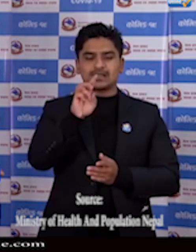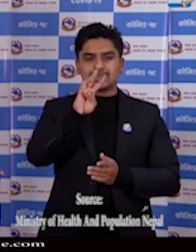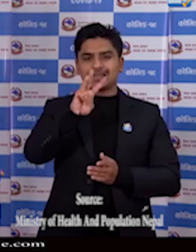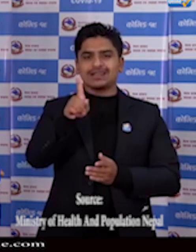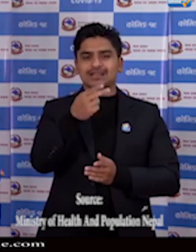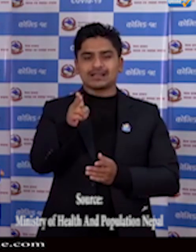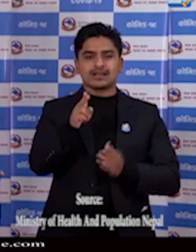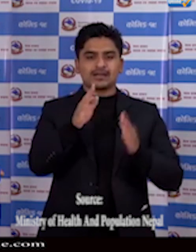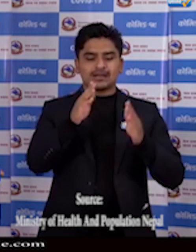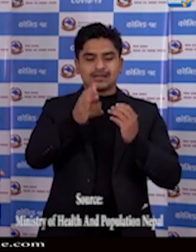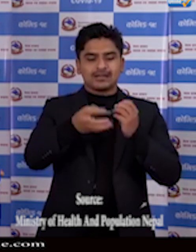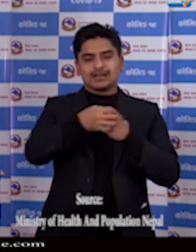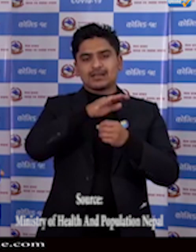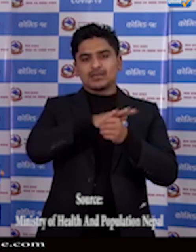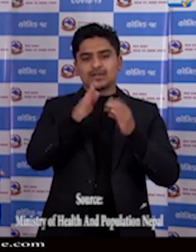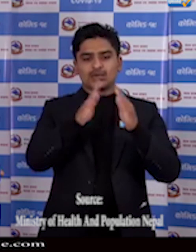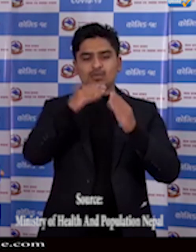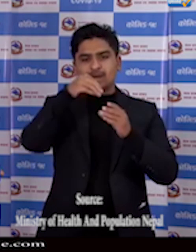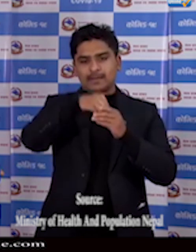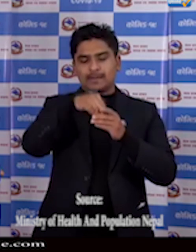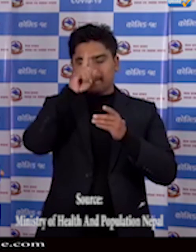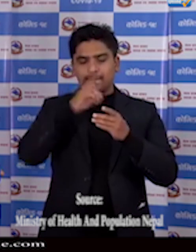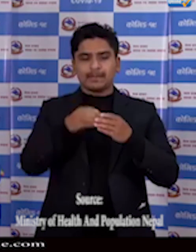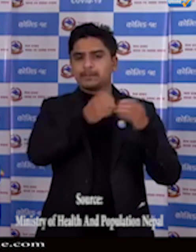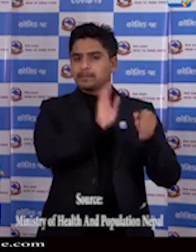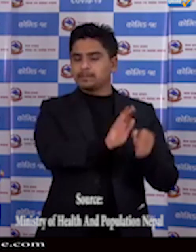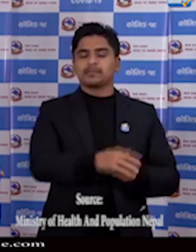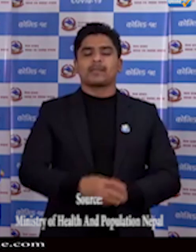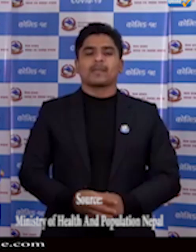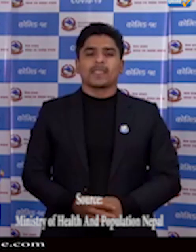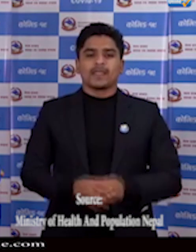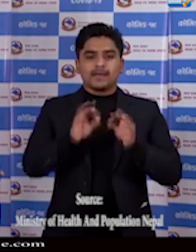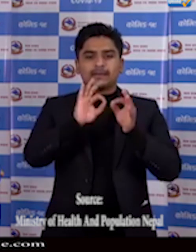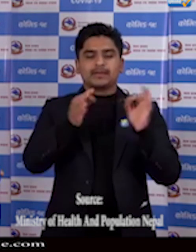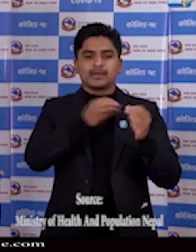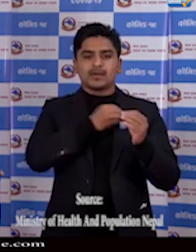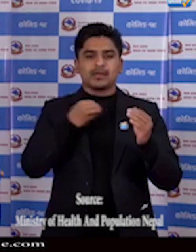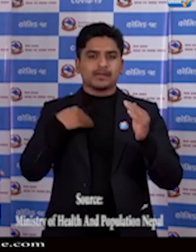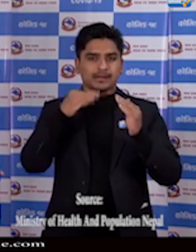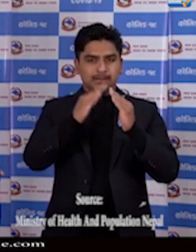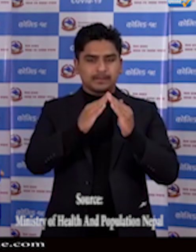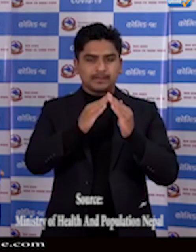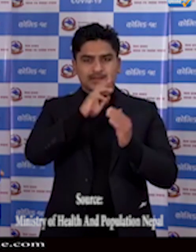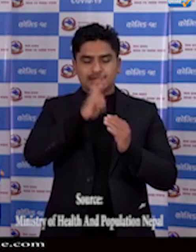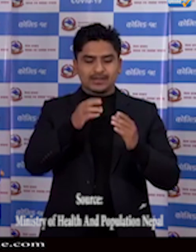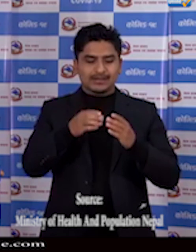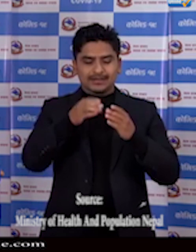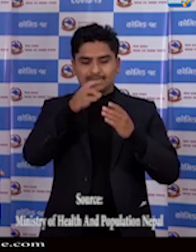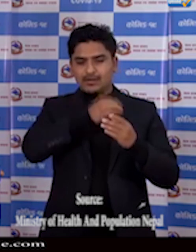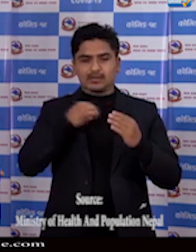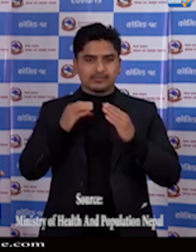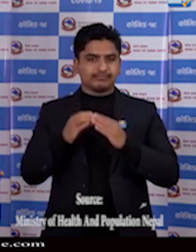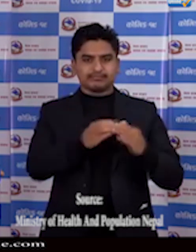168,031 व्यक्तिहरू देशभरका विभिन्न क्वारेन्टाइनमा रहनुभएको छ। विभिन्न अस्पतालहरू र आइसोलेसन